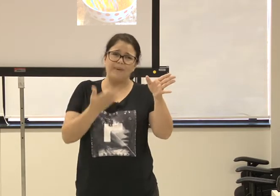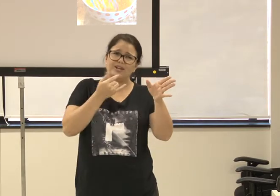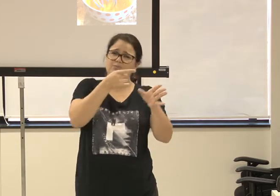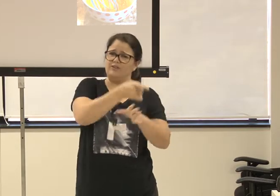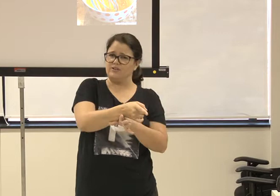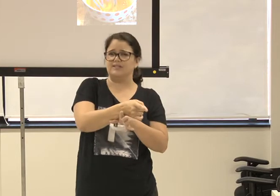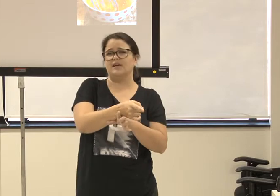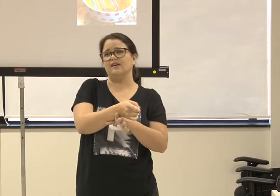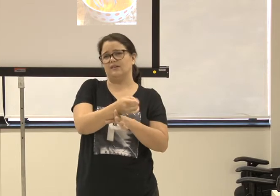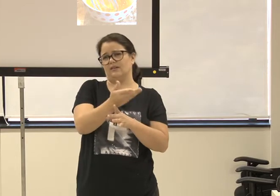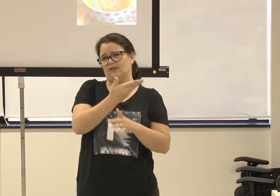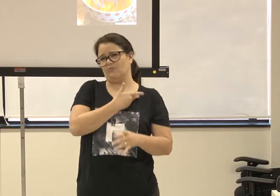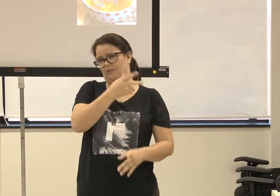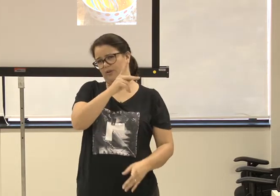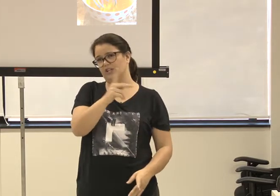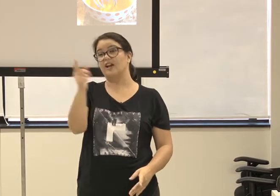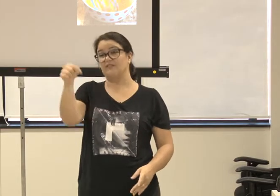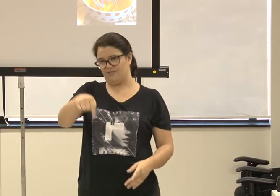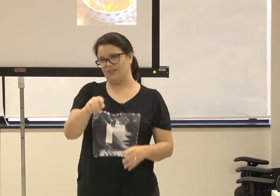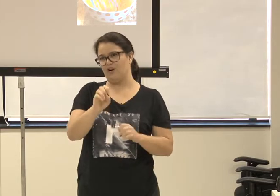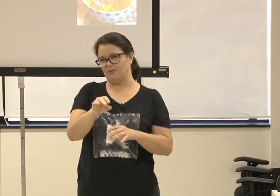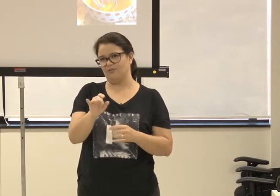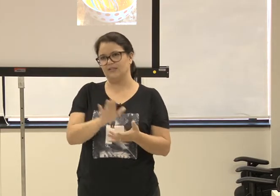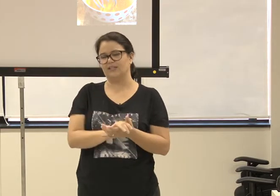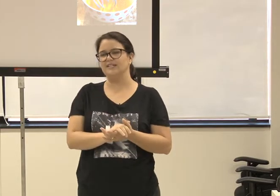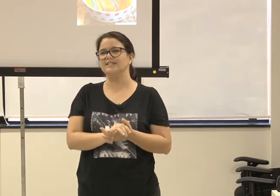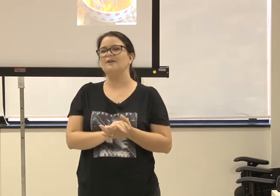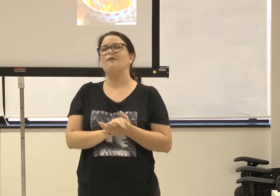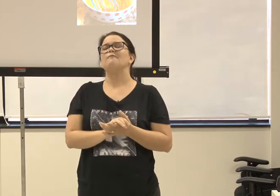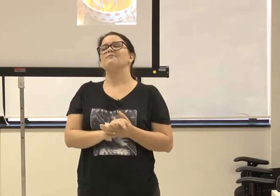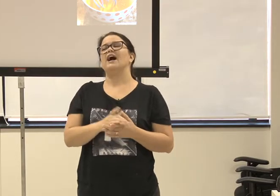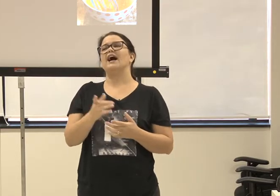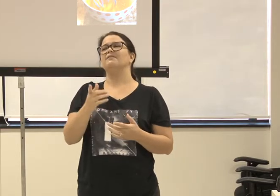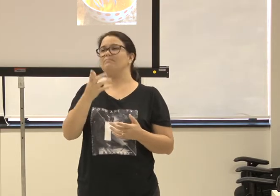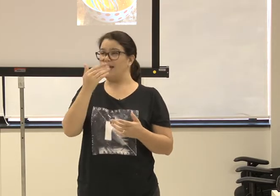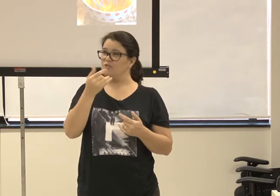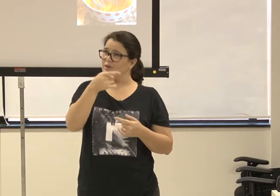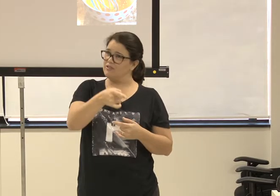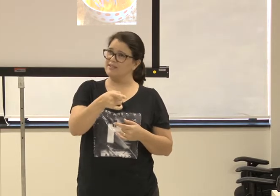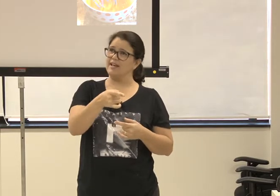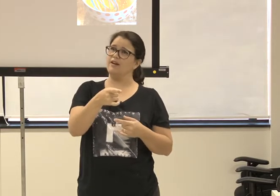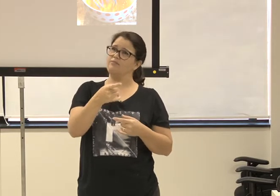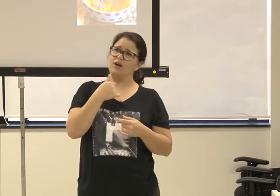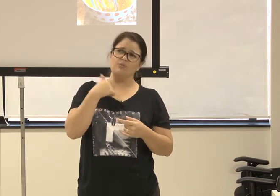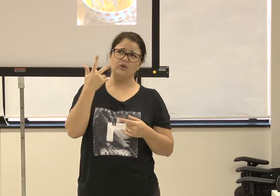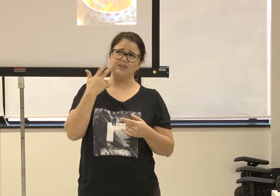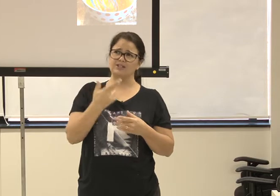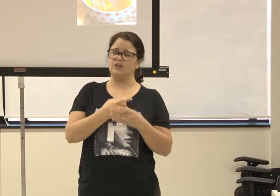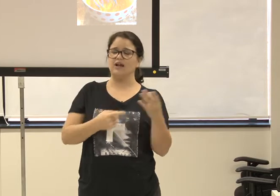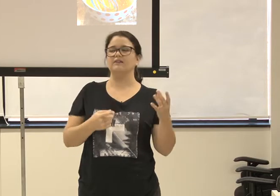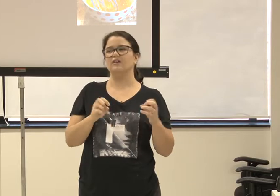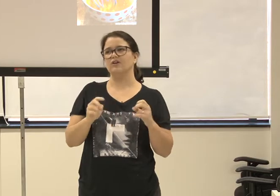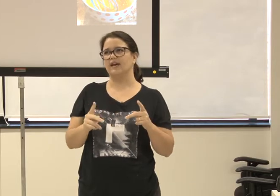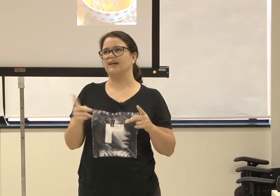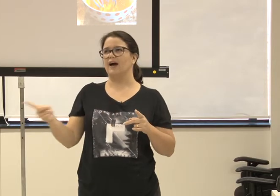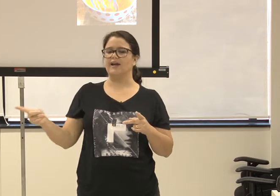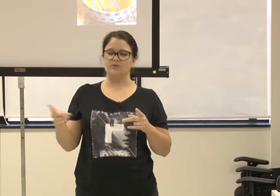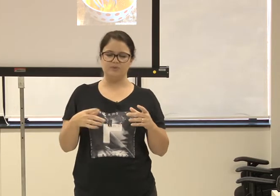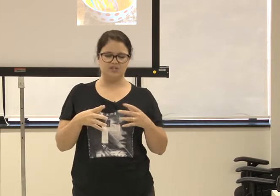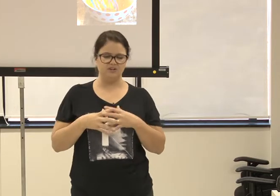um pra você, que o meu amigo que é de lá, que vai vir dar aula pra vocês. Aí pede um pra você, não, o meu tradicional. Ele, não, ok. Aí eu pedi, eu olhei e